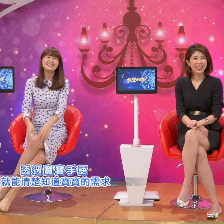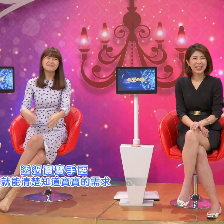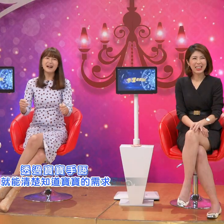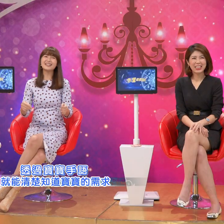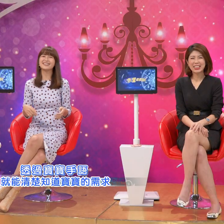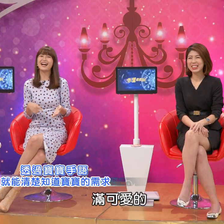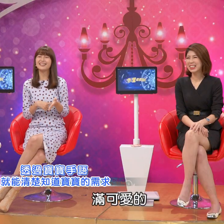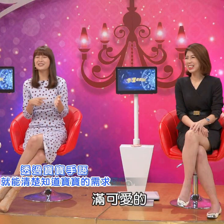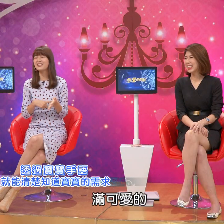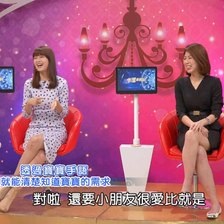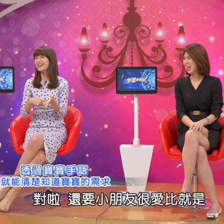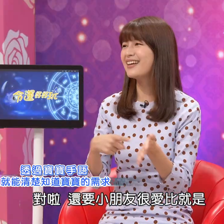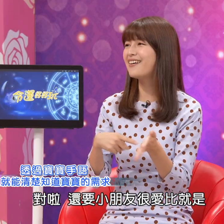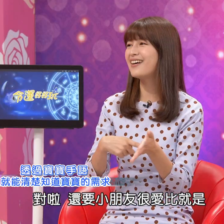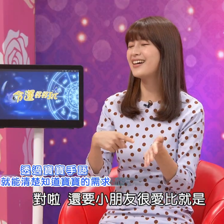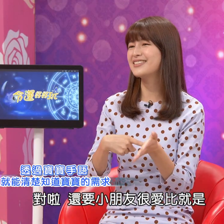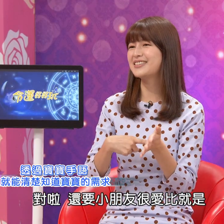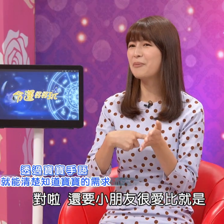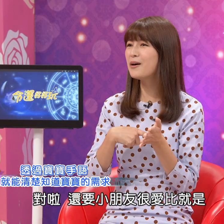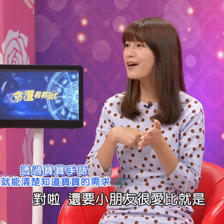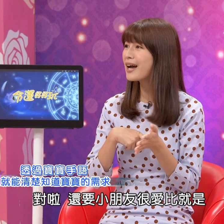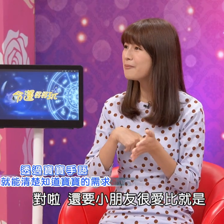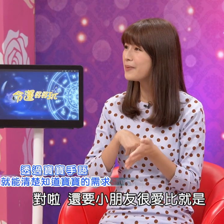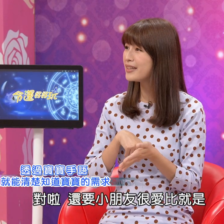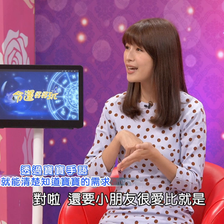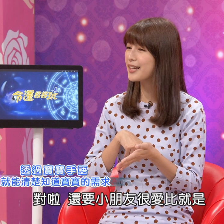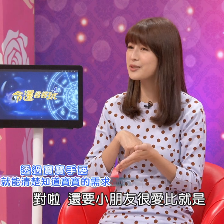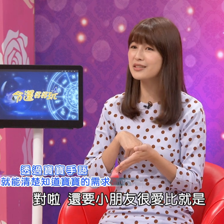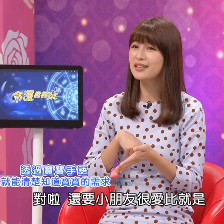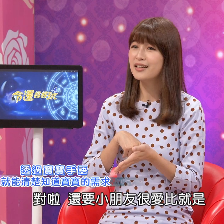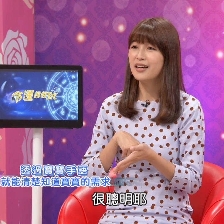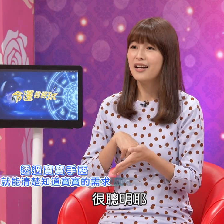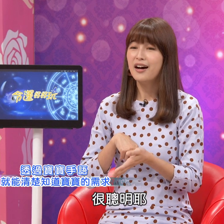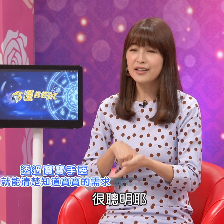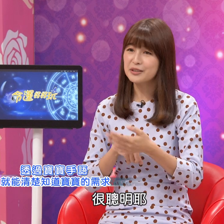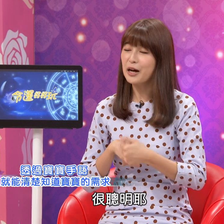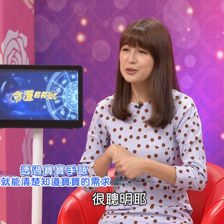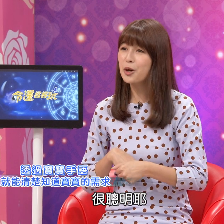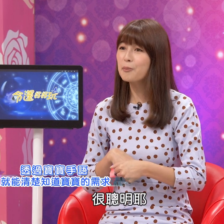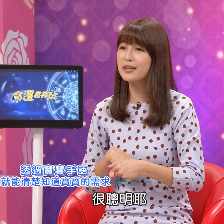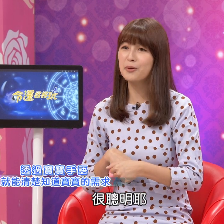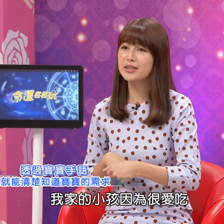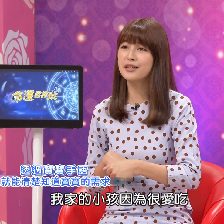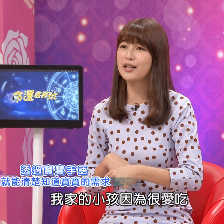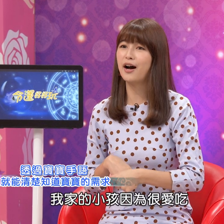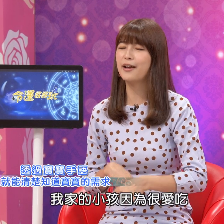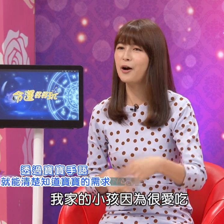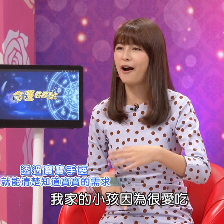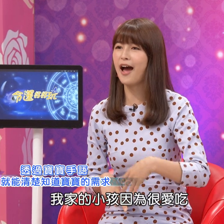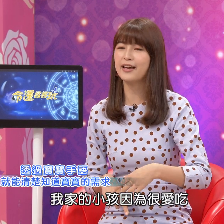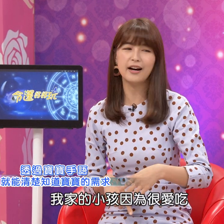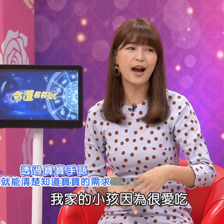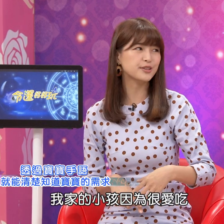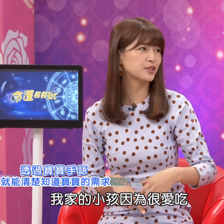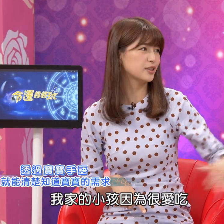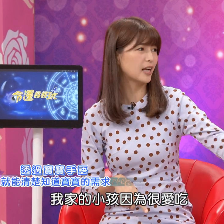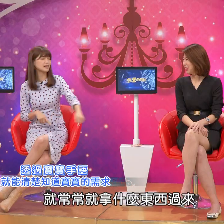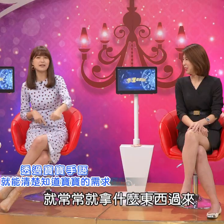滿可愛的啊對啦還要啊小朋友很愛比耶就是很聰明耶我家的小孩因為很愛很愛吃常常